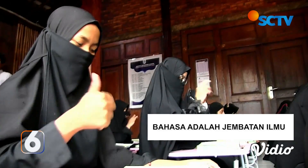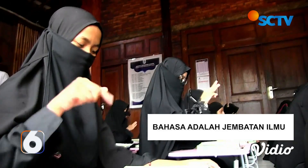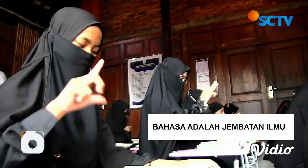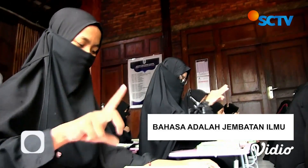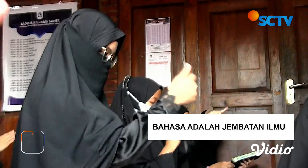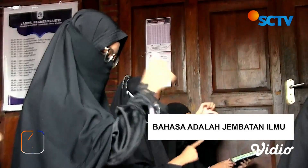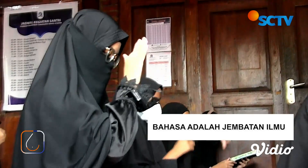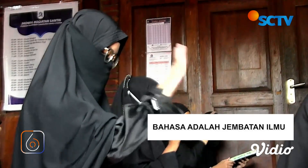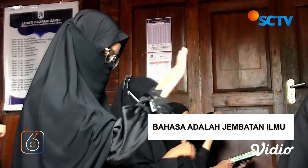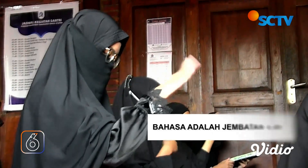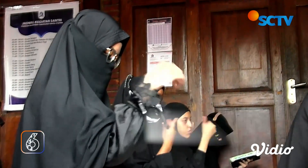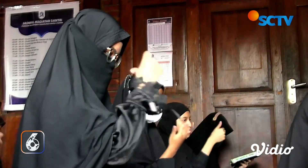bahasanya.